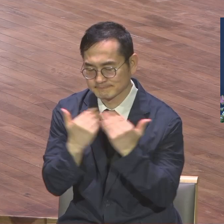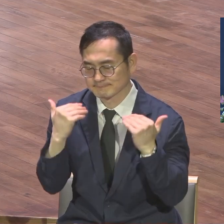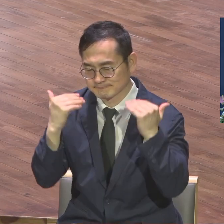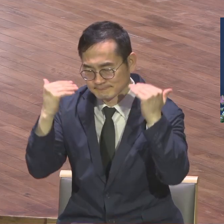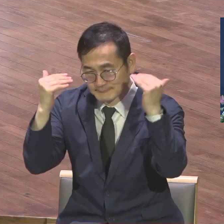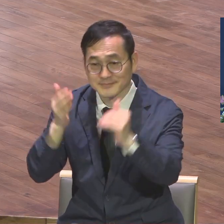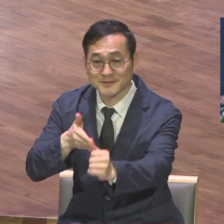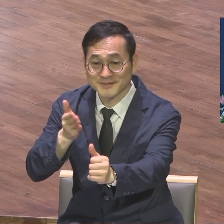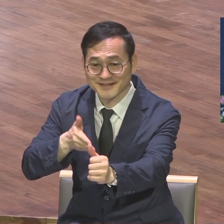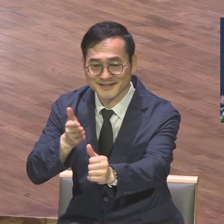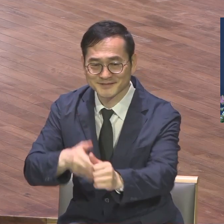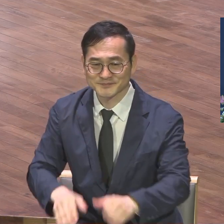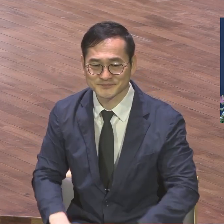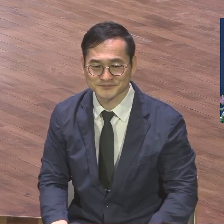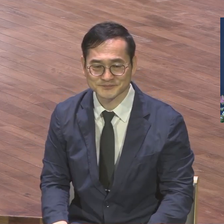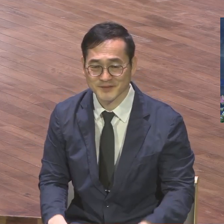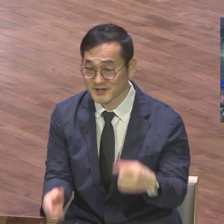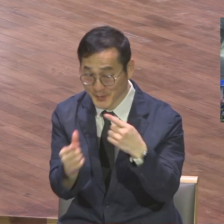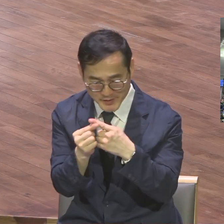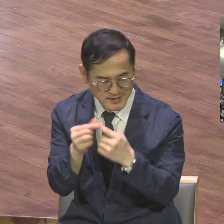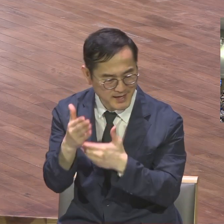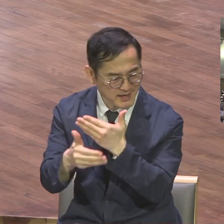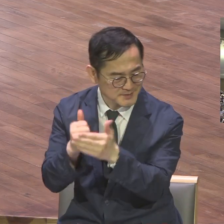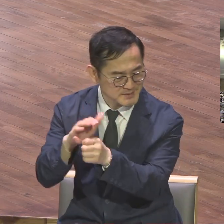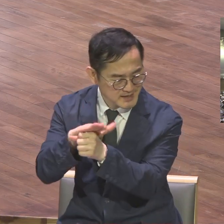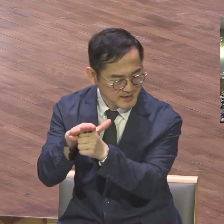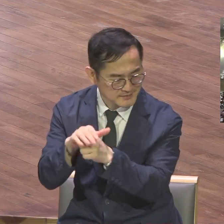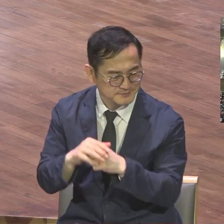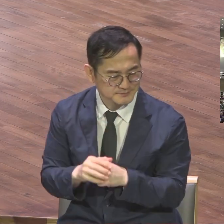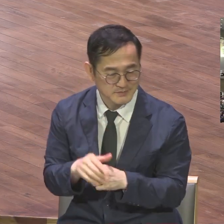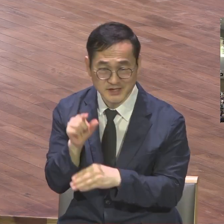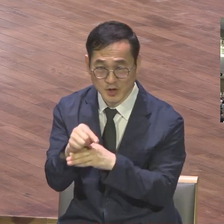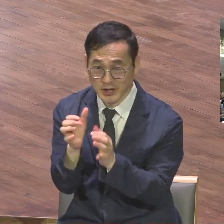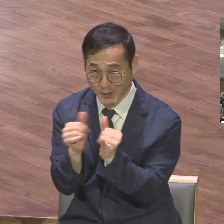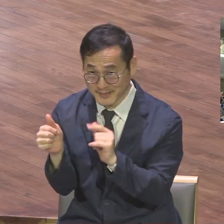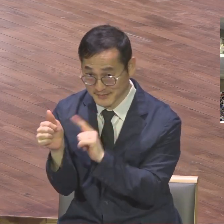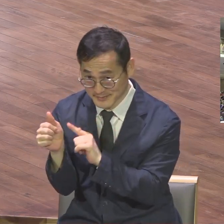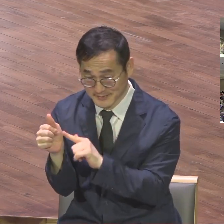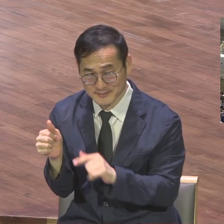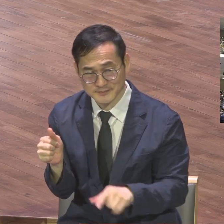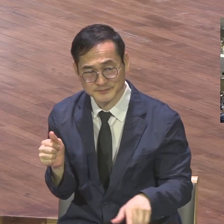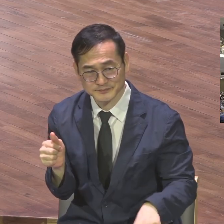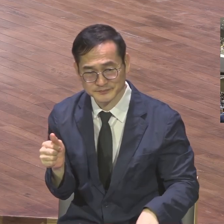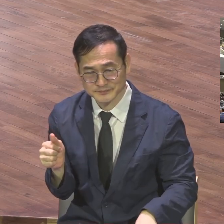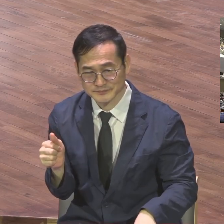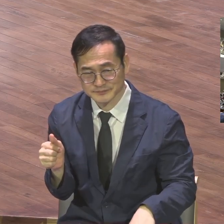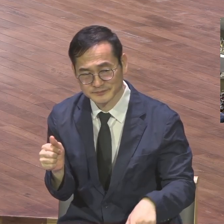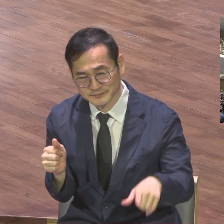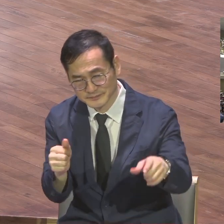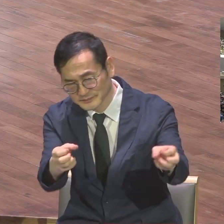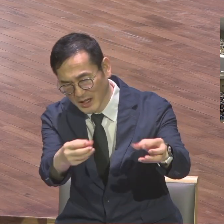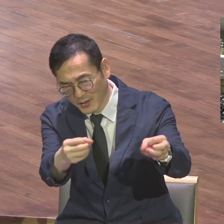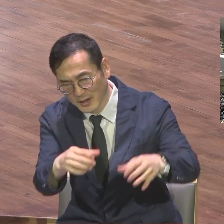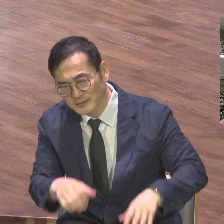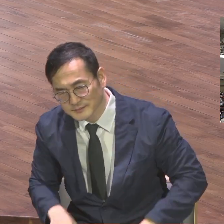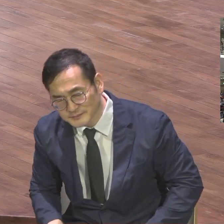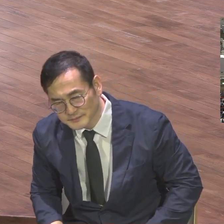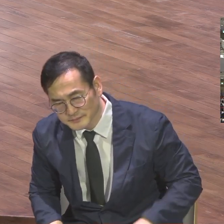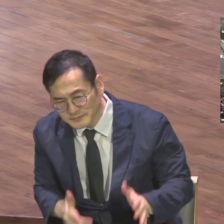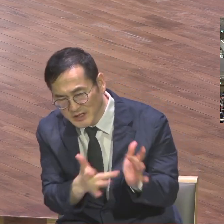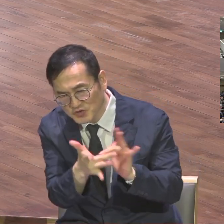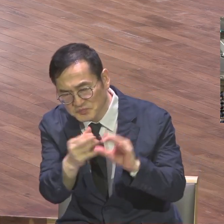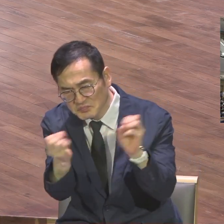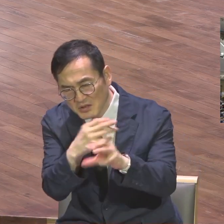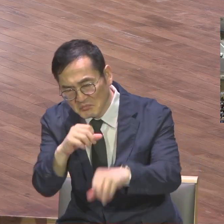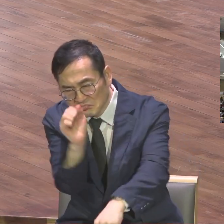하나님 사랑입니다. 28절 봅니다. 서기관 중 한 사람이 그들이 변론하는 것을 듣고 예수께서